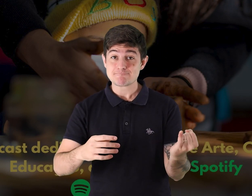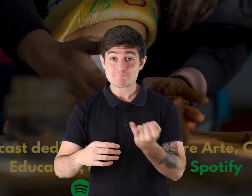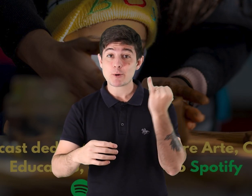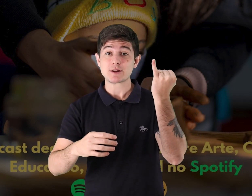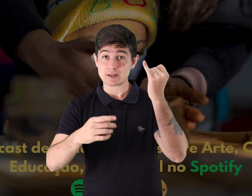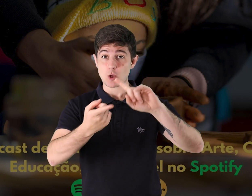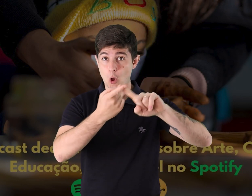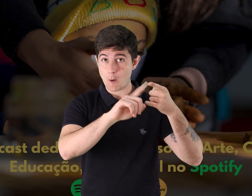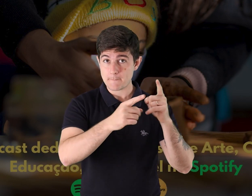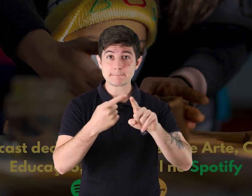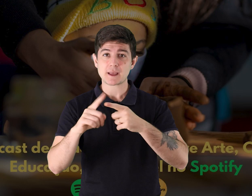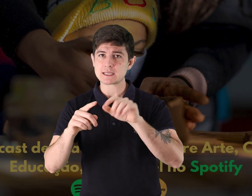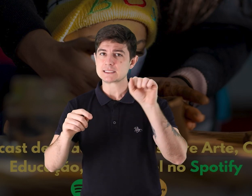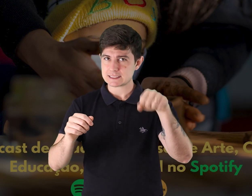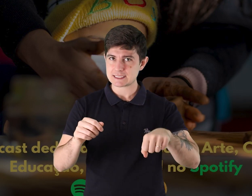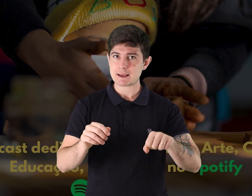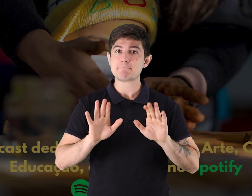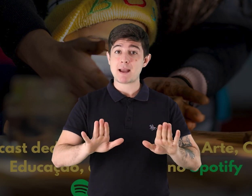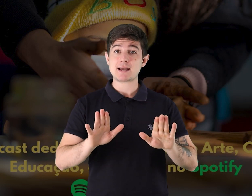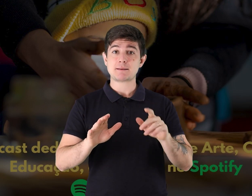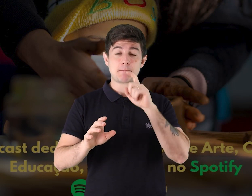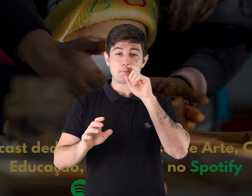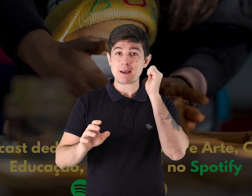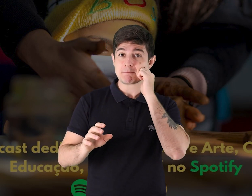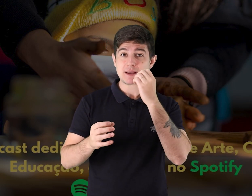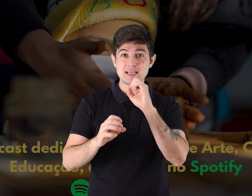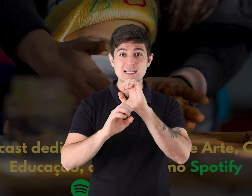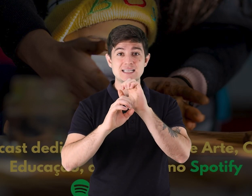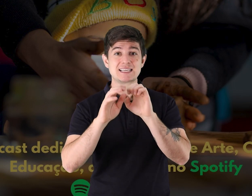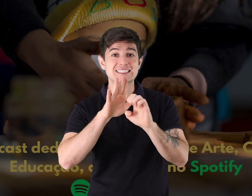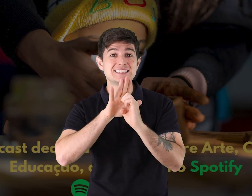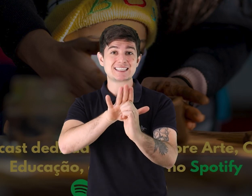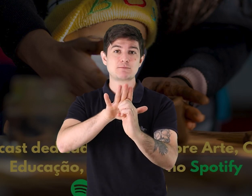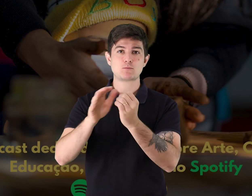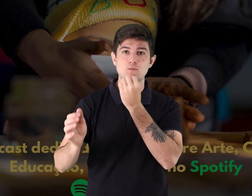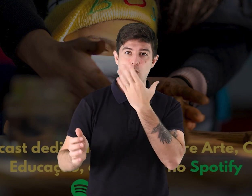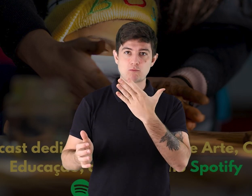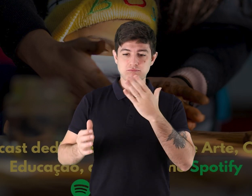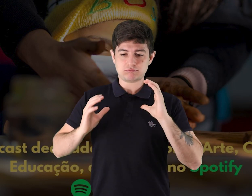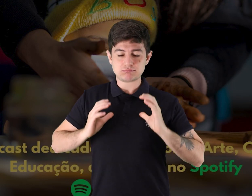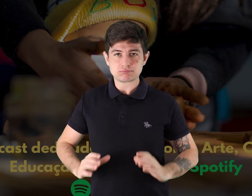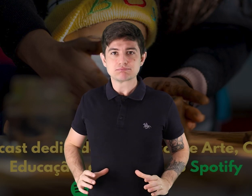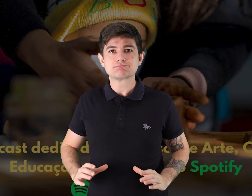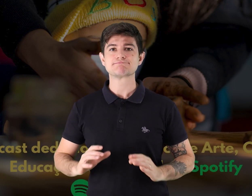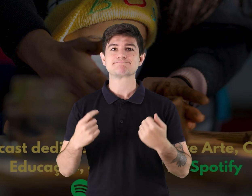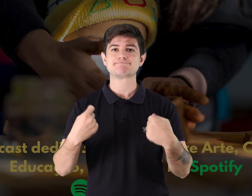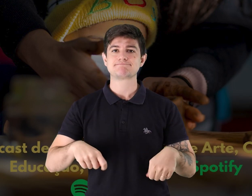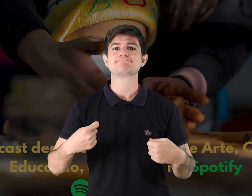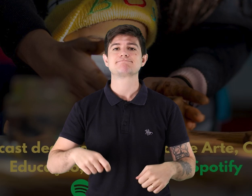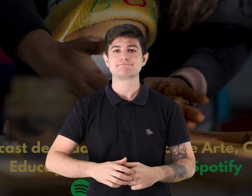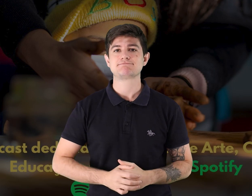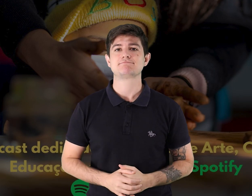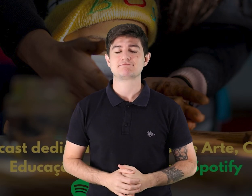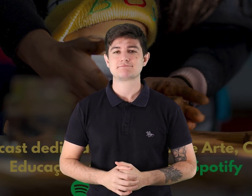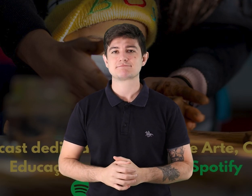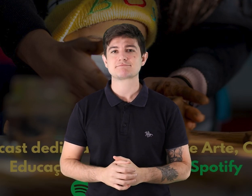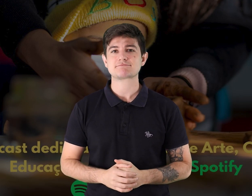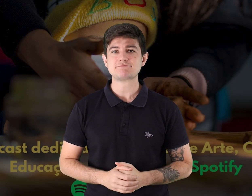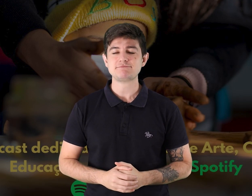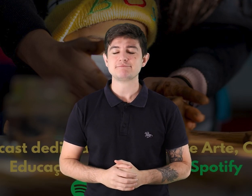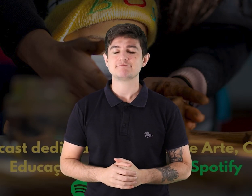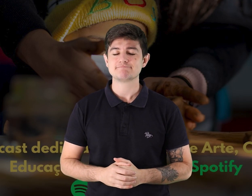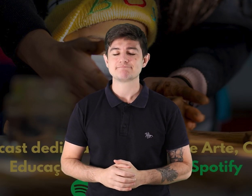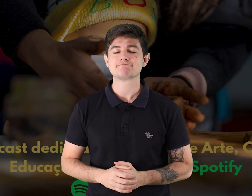os combinados são importantes desde que acompanhados pelos bons exemplos de atitudes